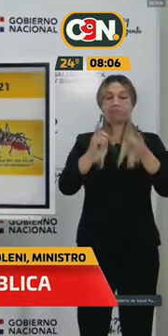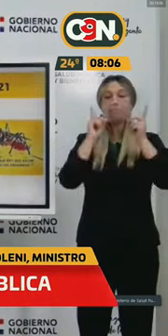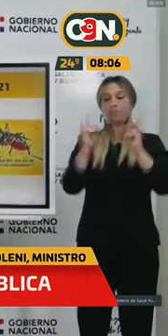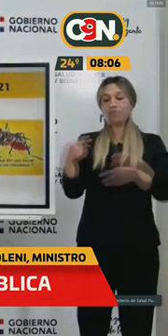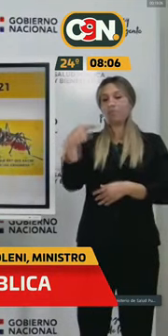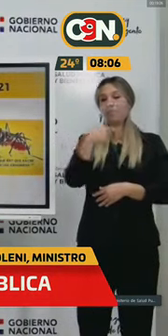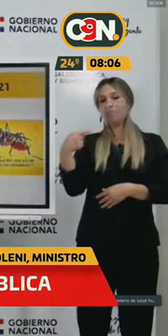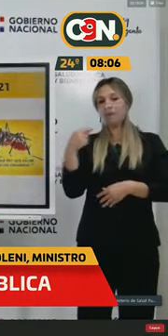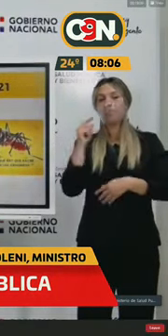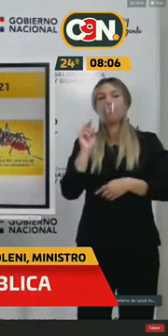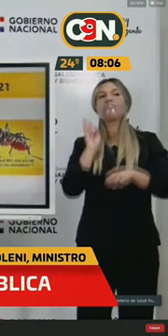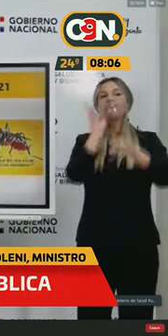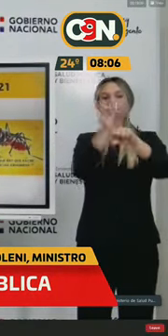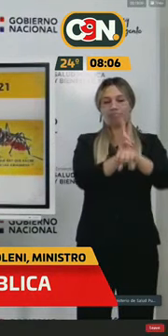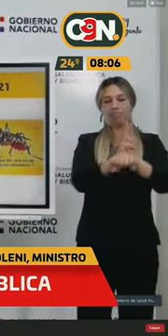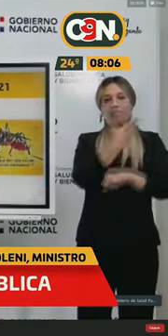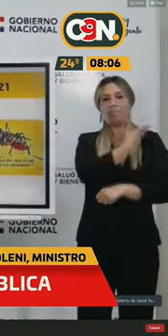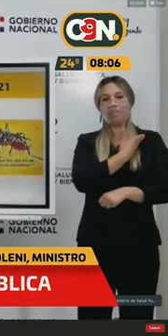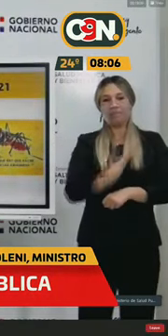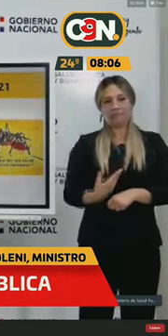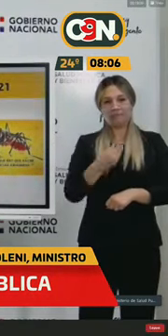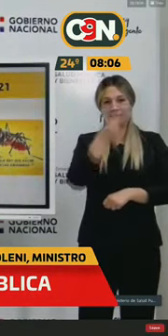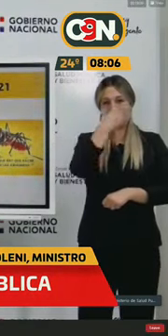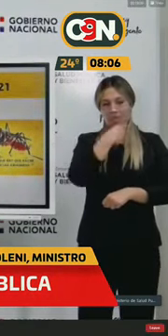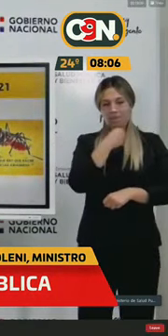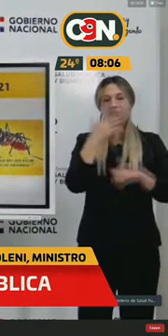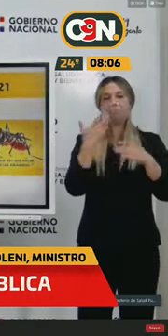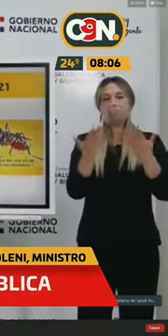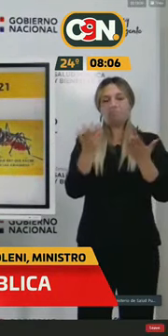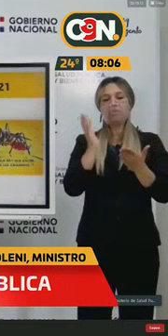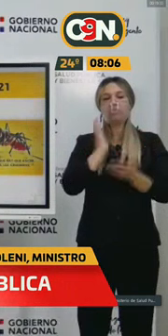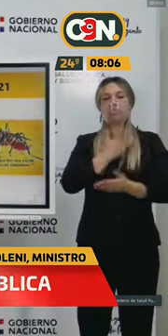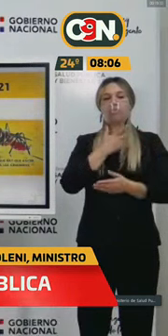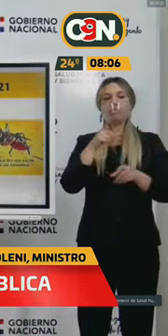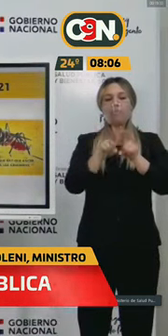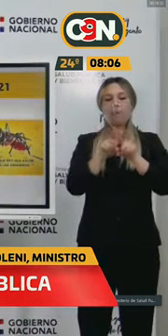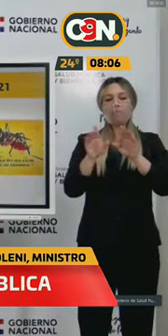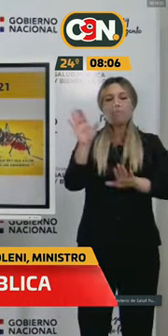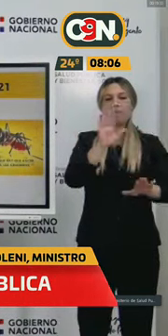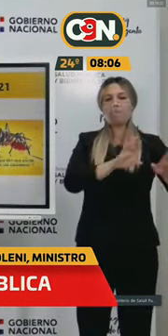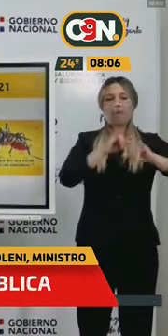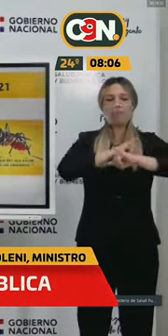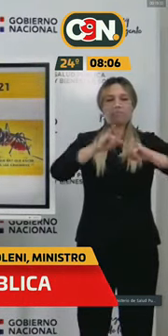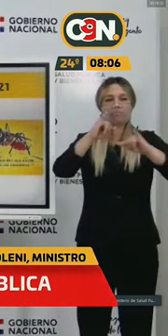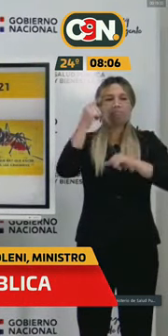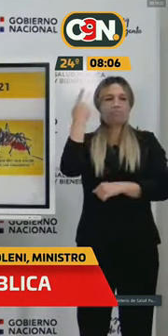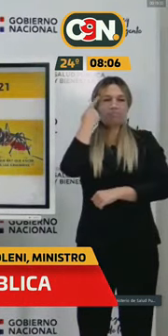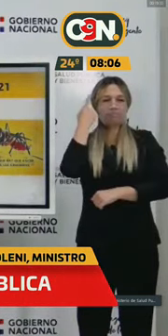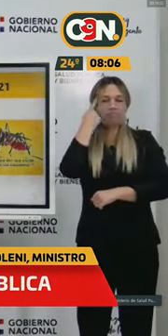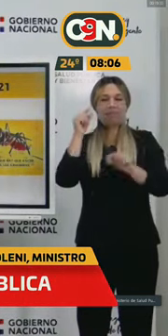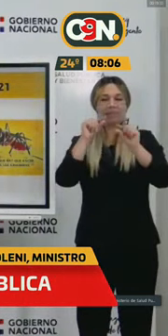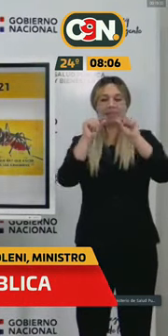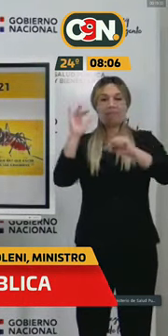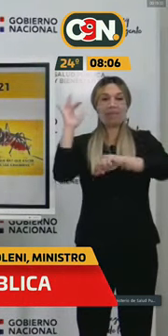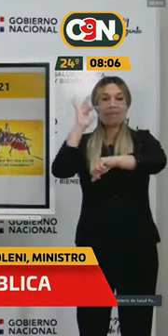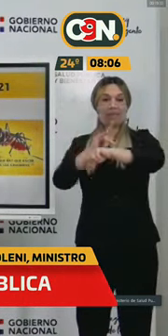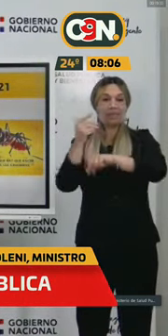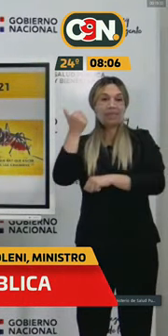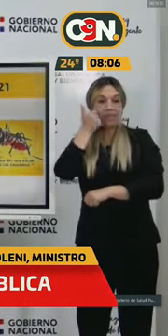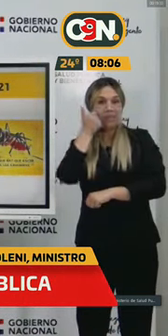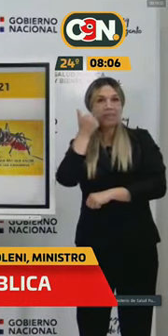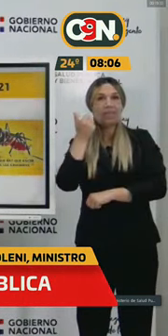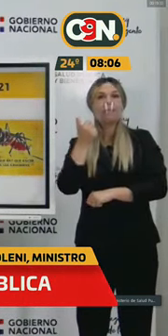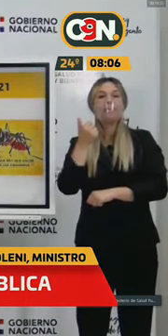para hacerle saber de los detalles de la campaña del dengue, que en realidad ya está en plena ejecución a través de la concienciación de